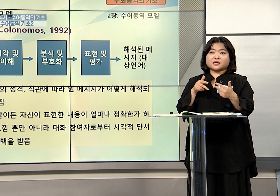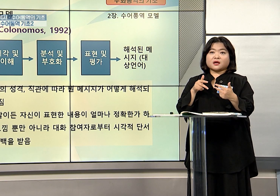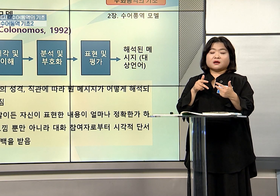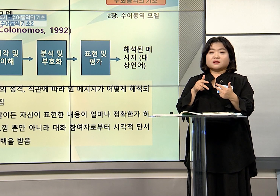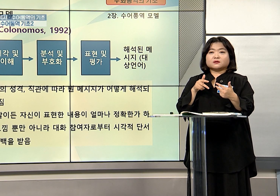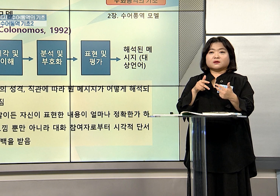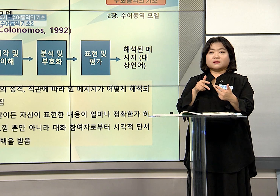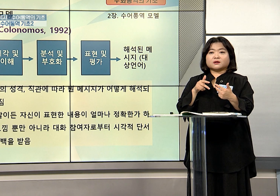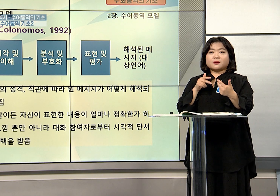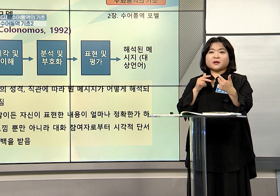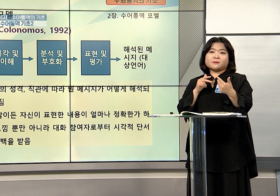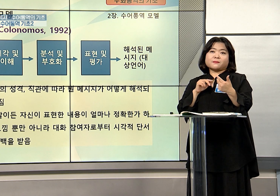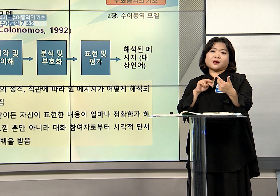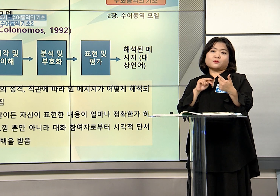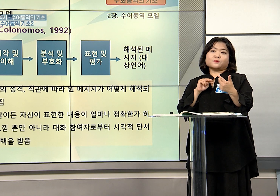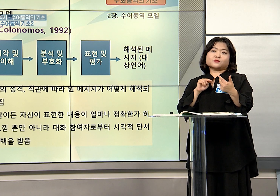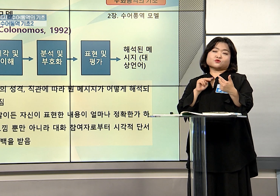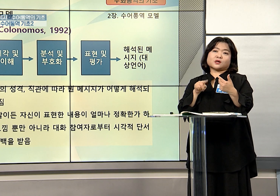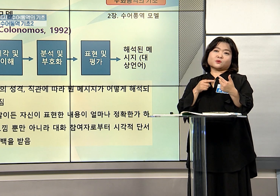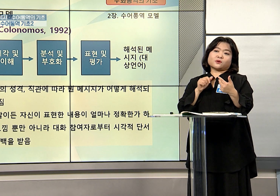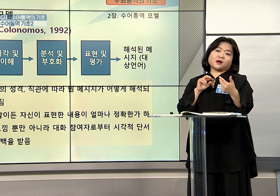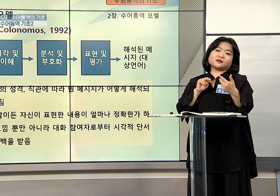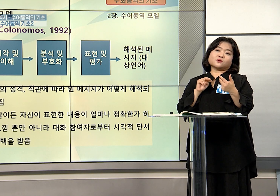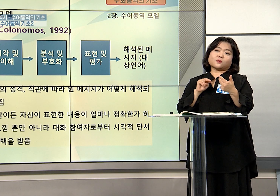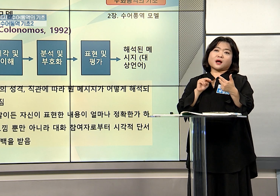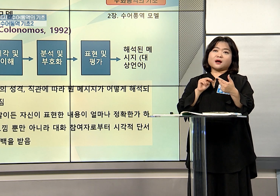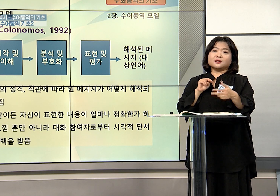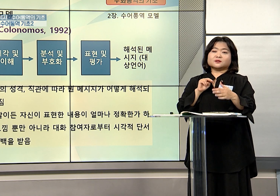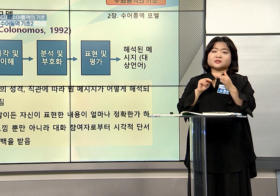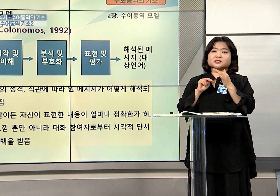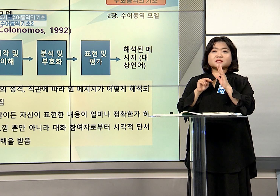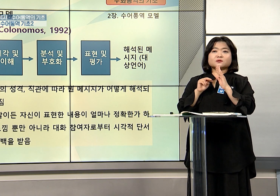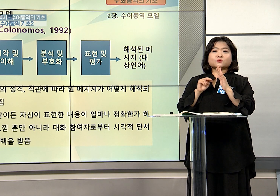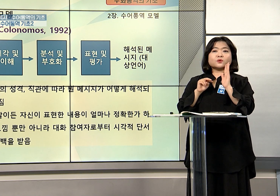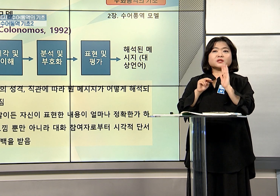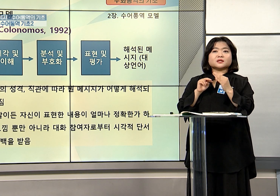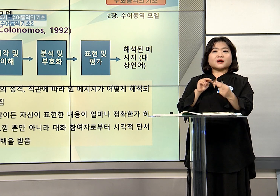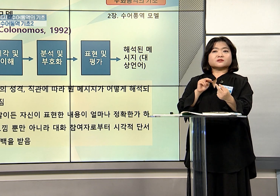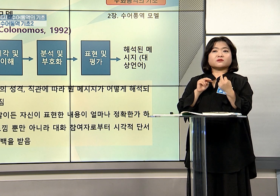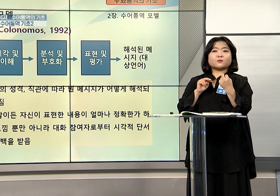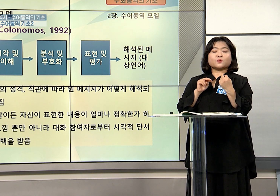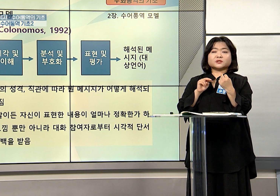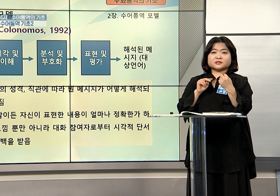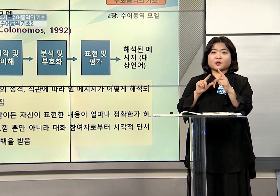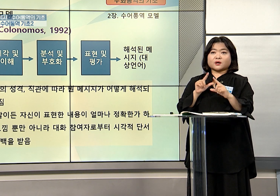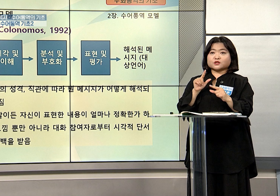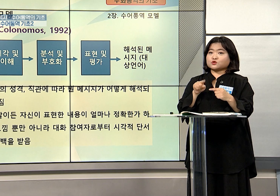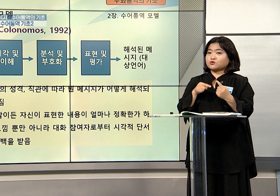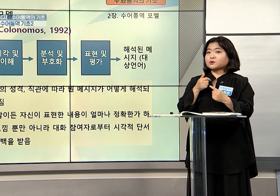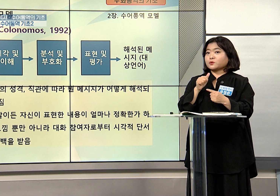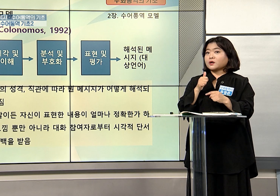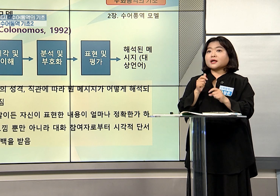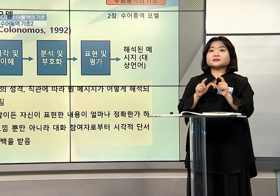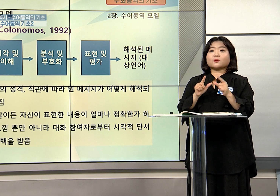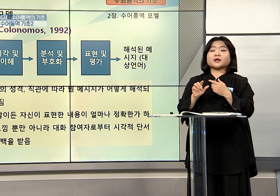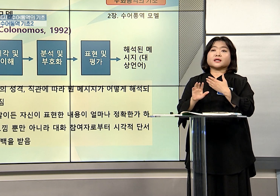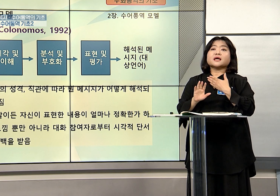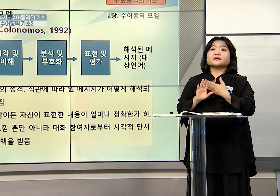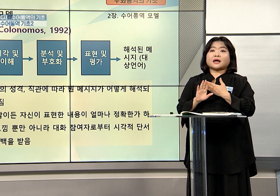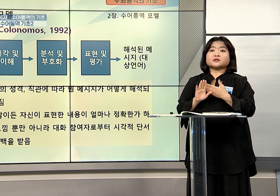이제 카메라만 바라보면서 수화 통역하는 것과 직접 농인이 나를 쳐다보고 있는 상황에서 수화 통역하는 상황이 다른